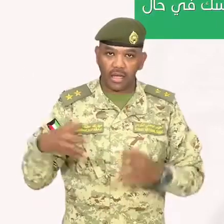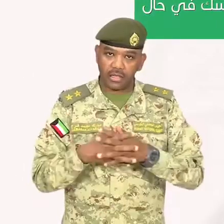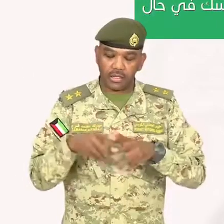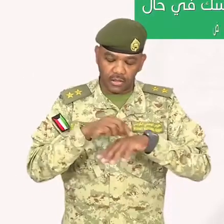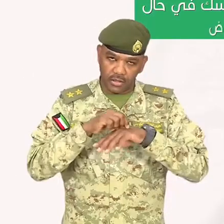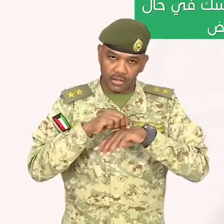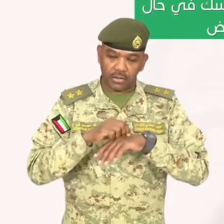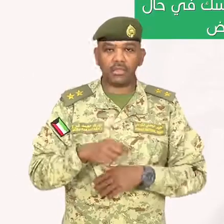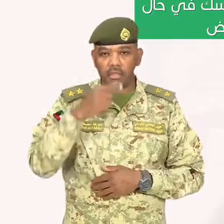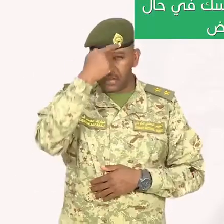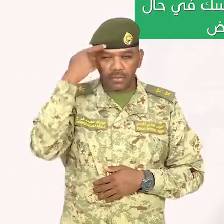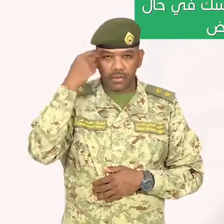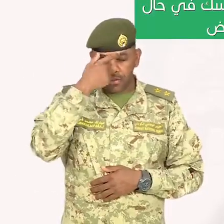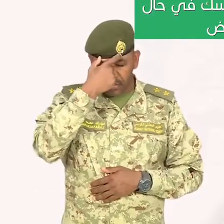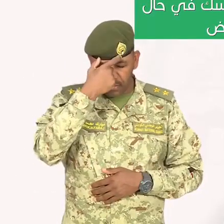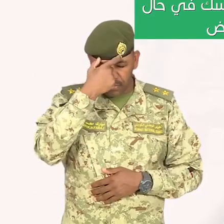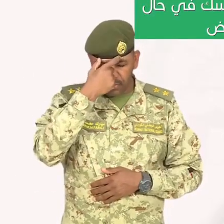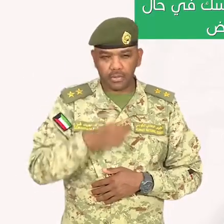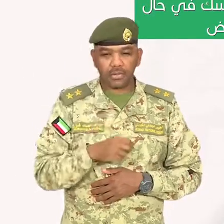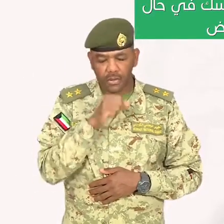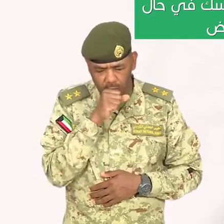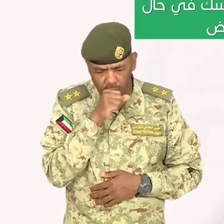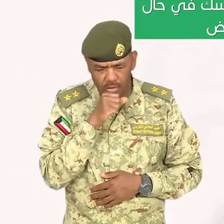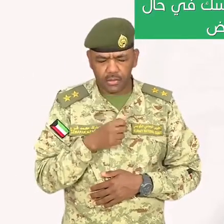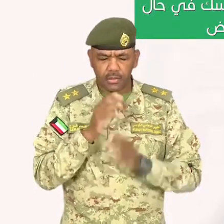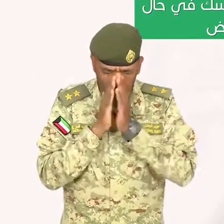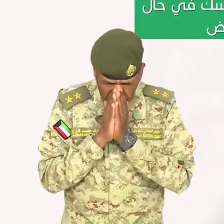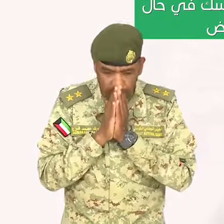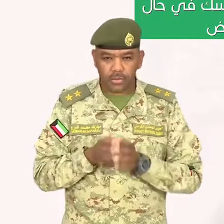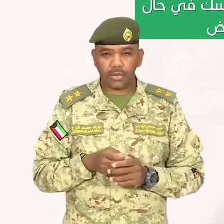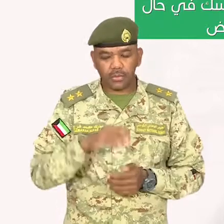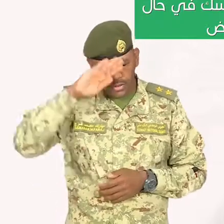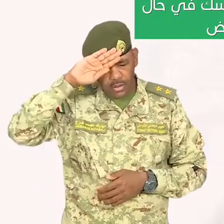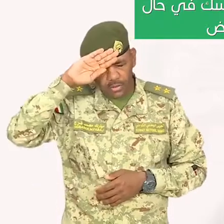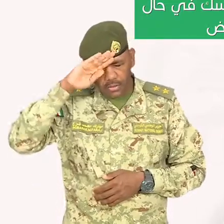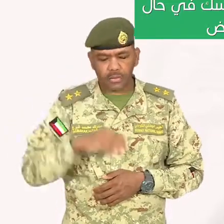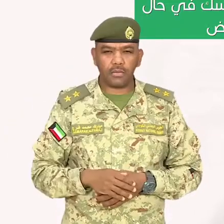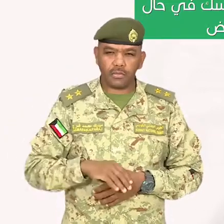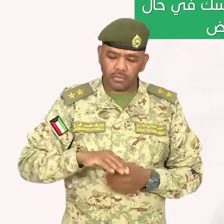عدم مخالطة الآخرين وعزل نفسك في حال الشعور بأعراض المرض.